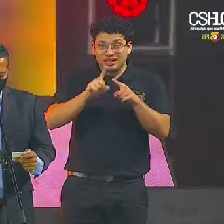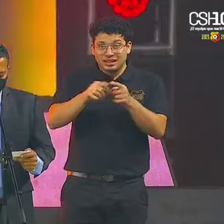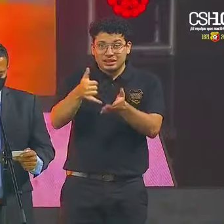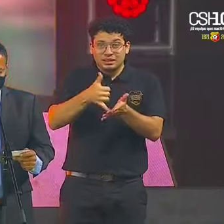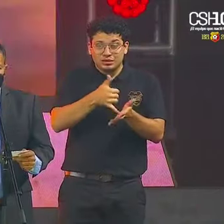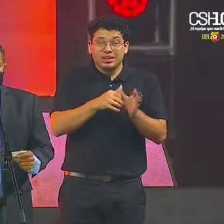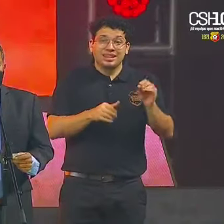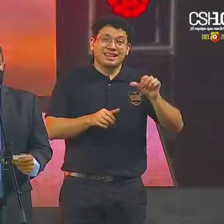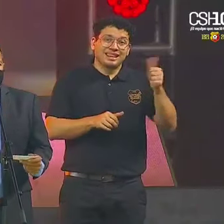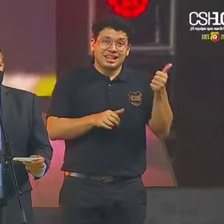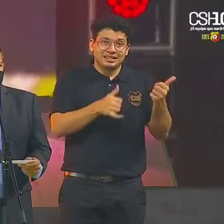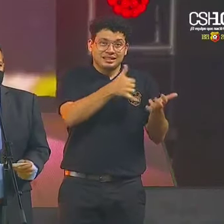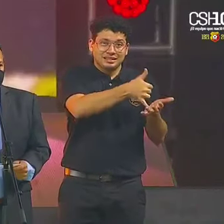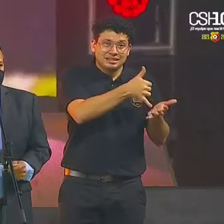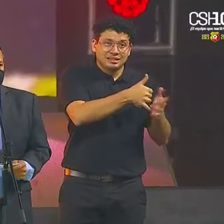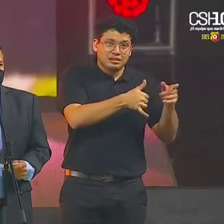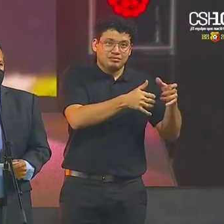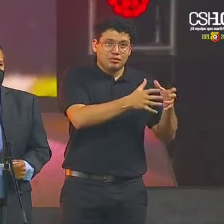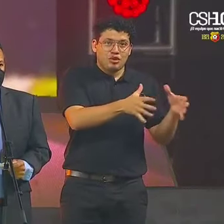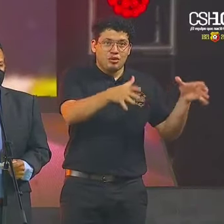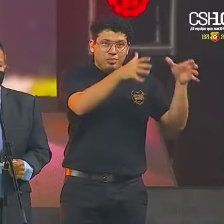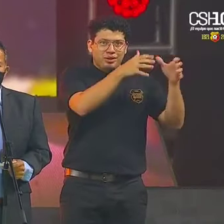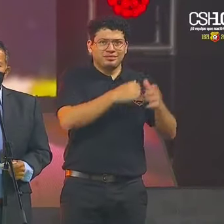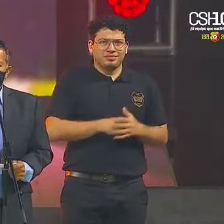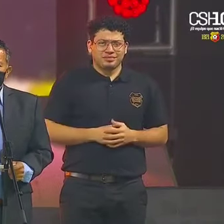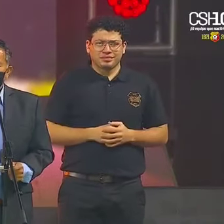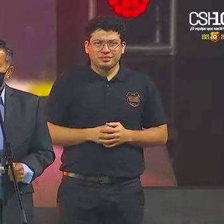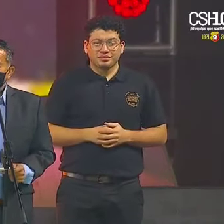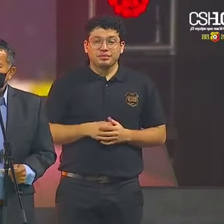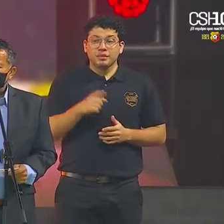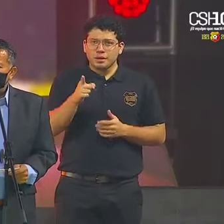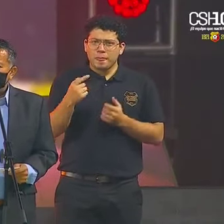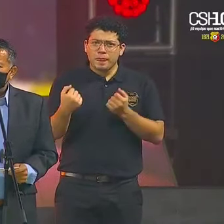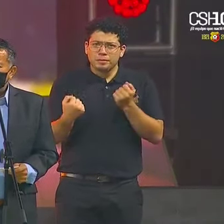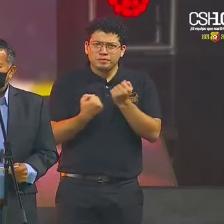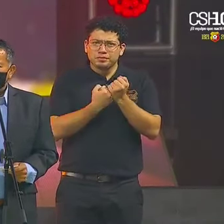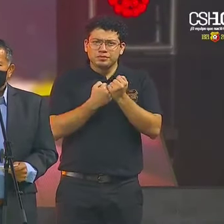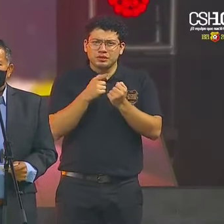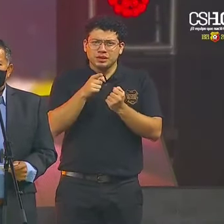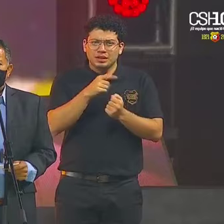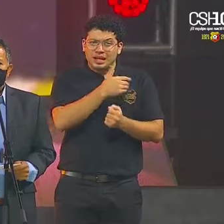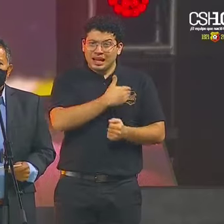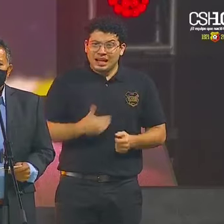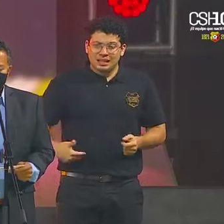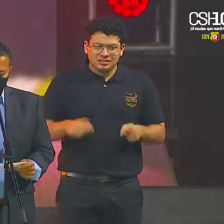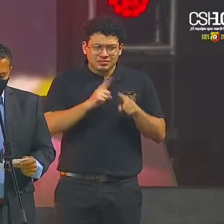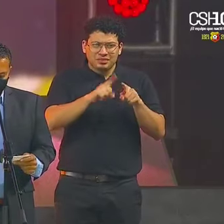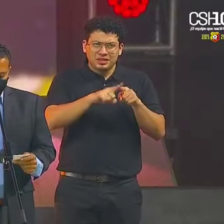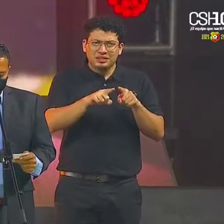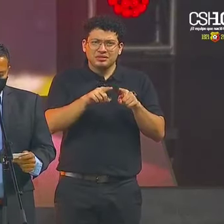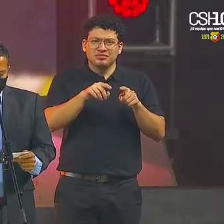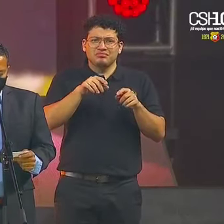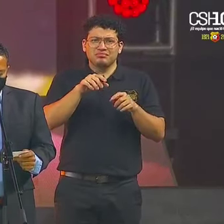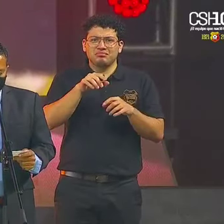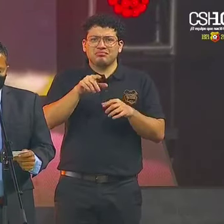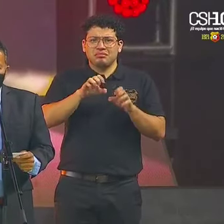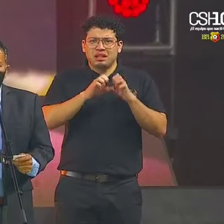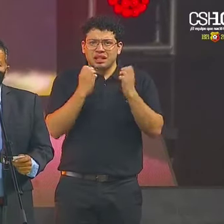copa. El aporte del Club Sport Herediano a nuestras selecciones nacionales es invaluable